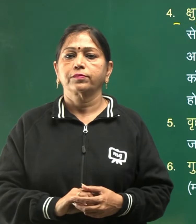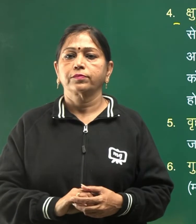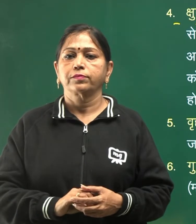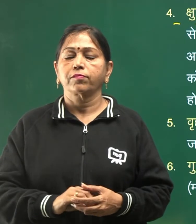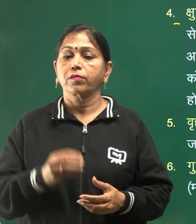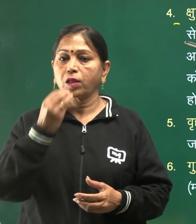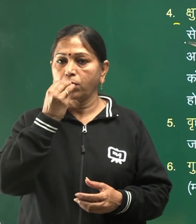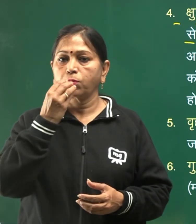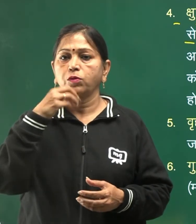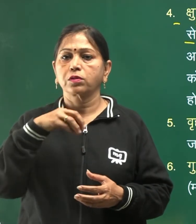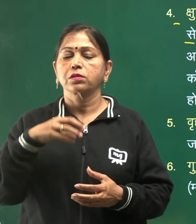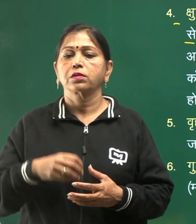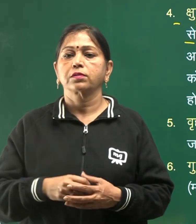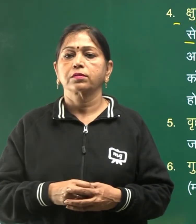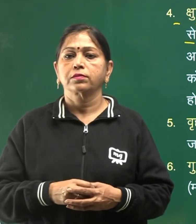भोजन से